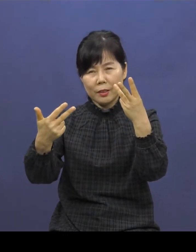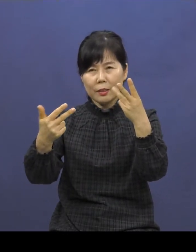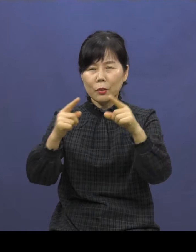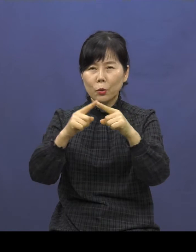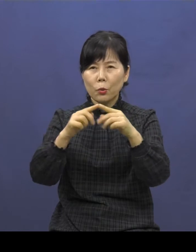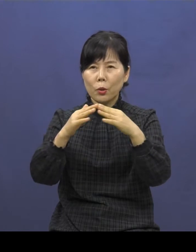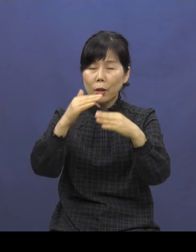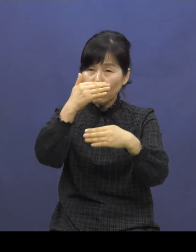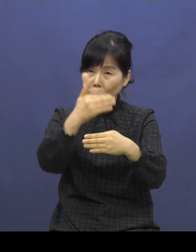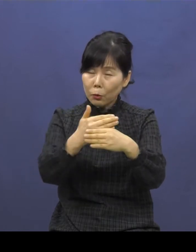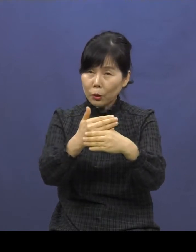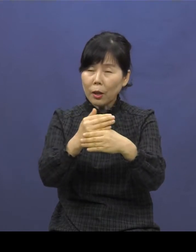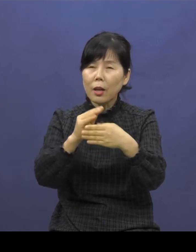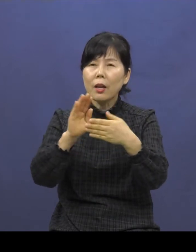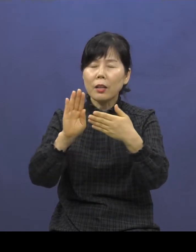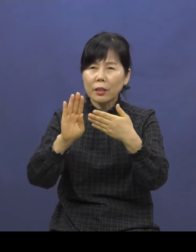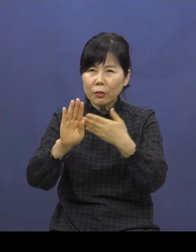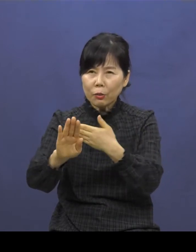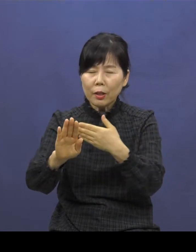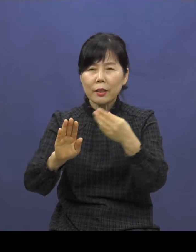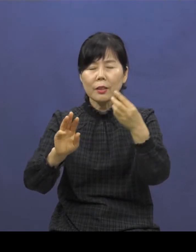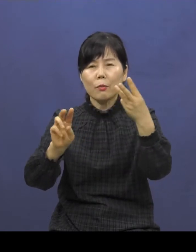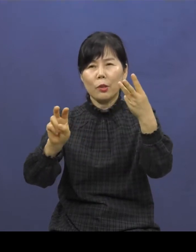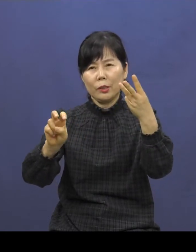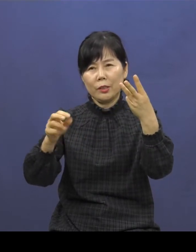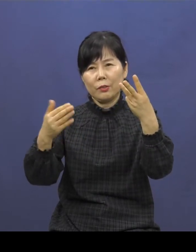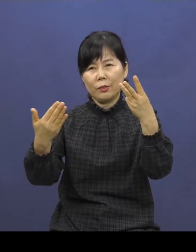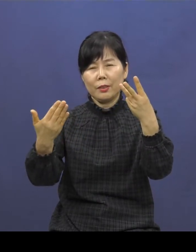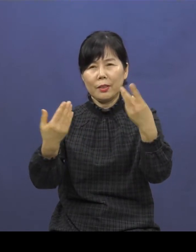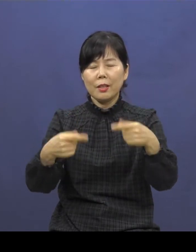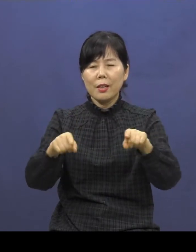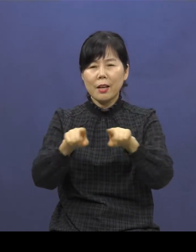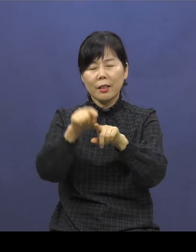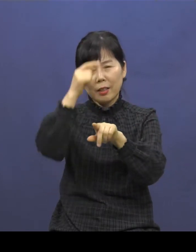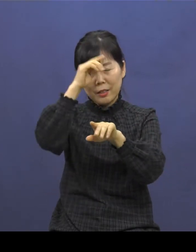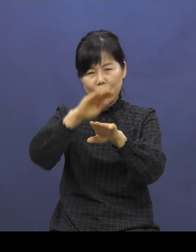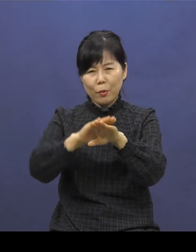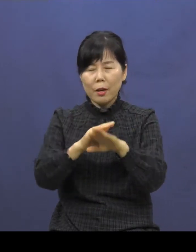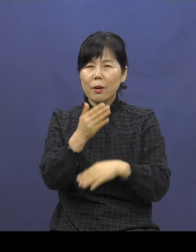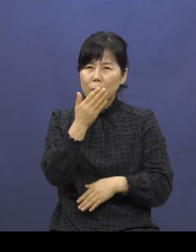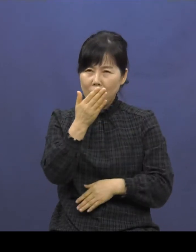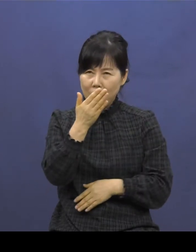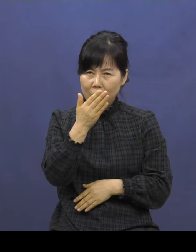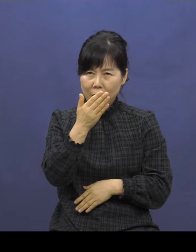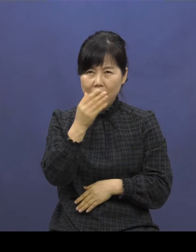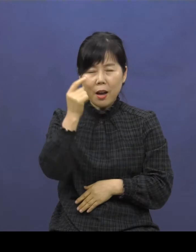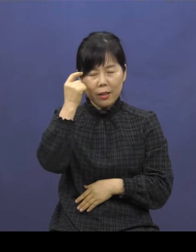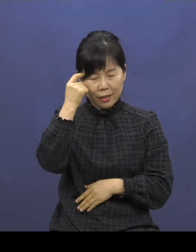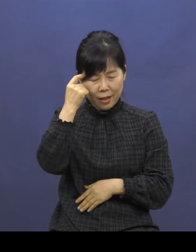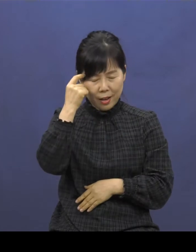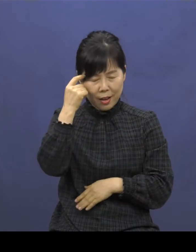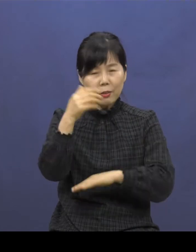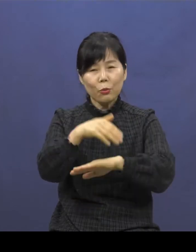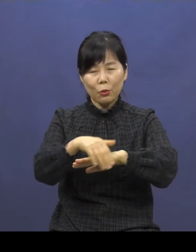27일까지 통제를 하고 그러면 29일 날은 우리가 함께 예배를 드릴 수 있겠다라고